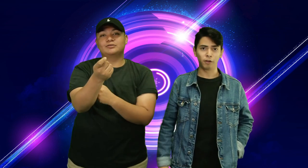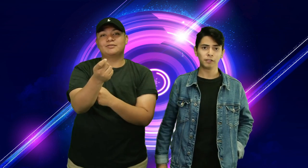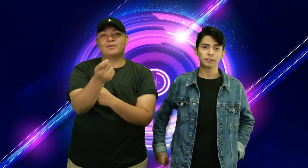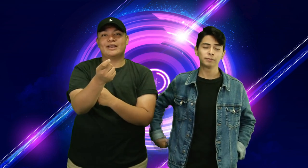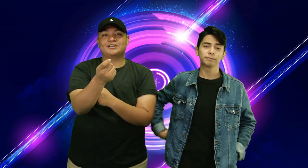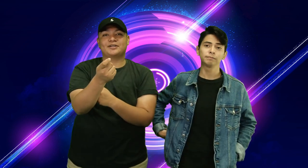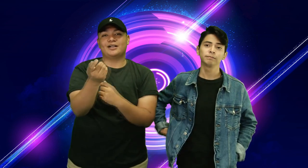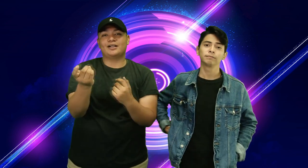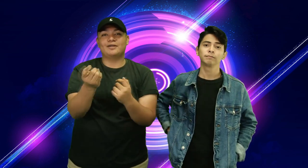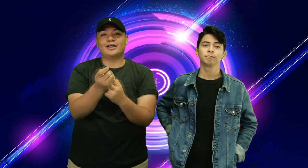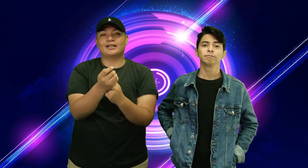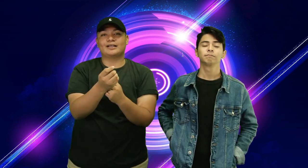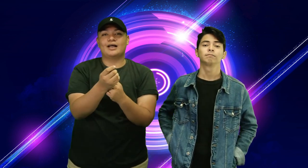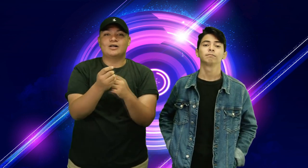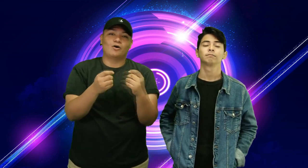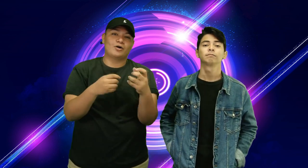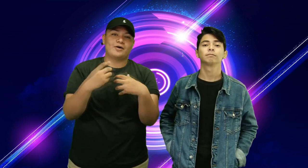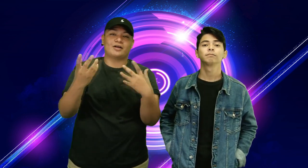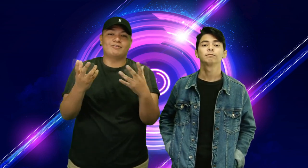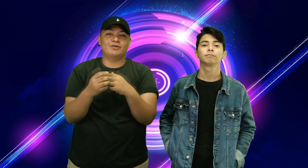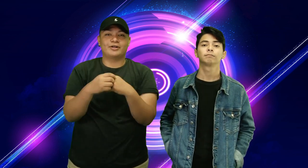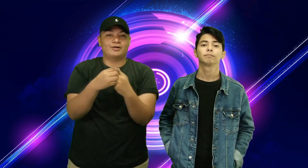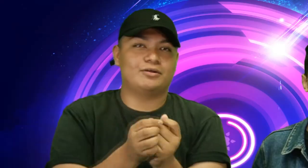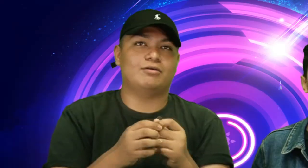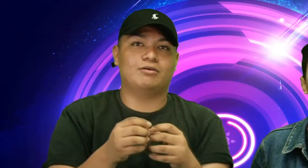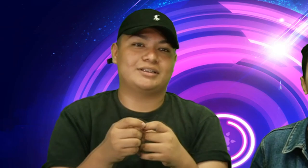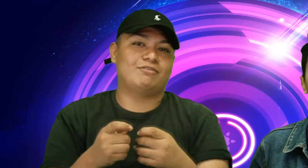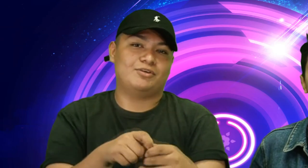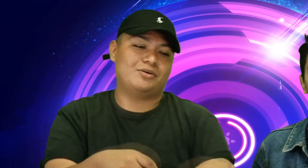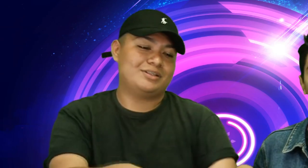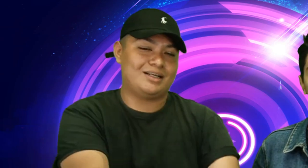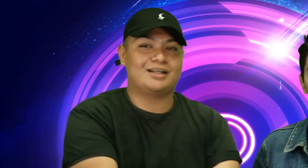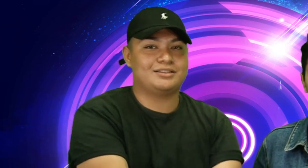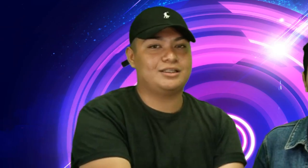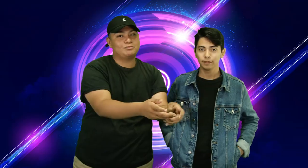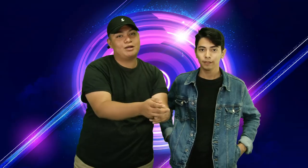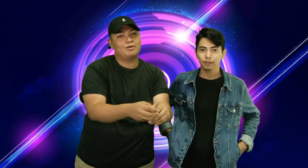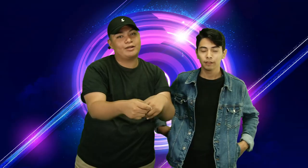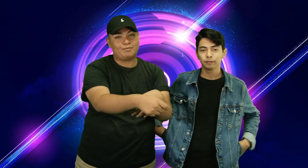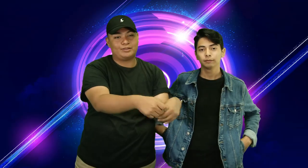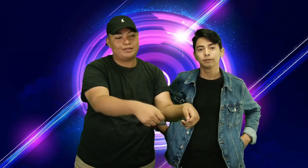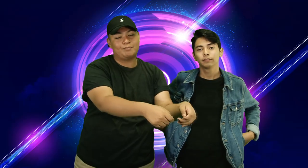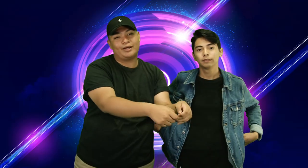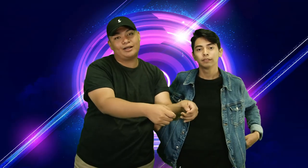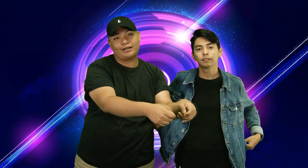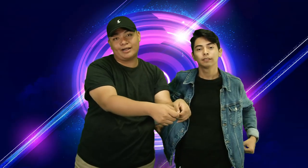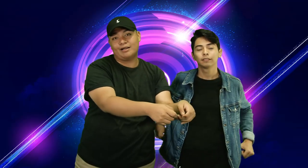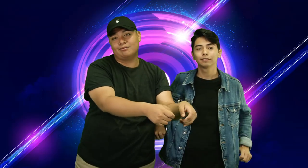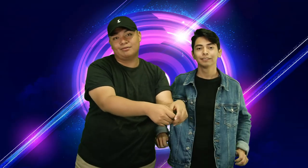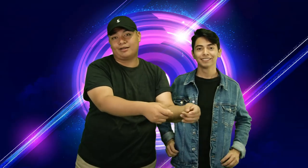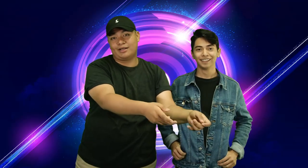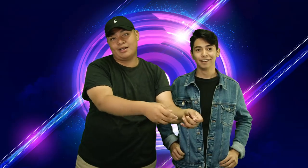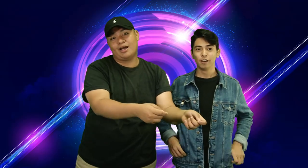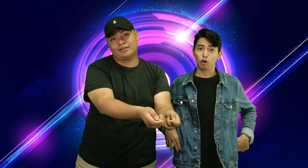simple hecho de regalar una carta o llevarle flores o sea flores del jardín de tu mamá aunque después te va a pagar la real hay que